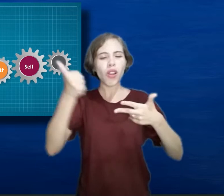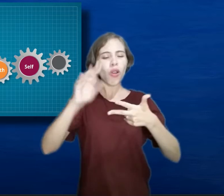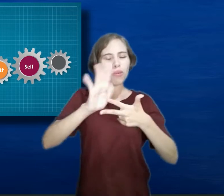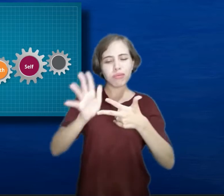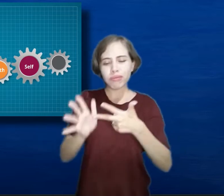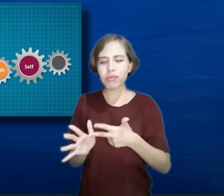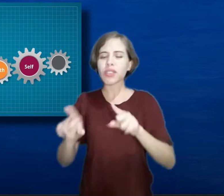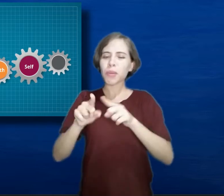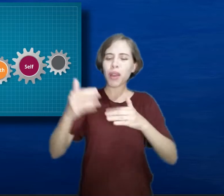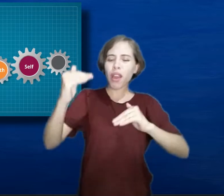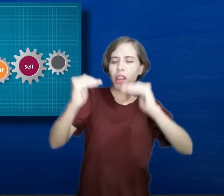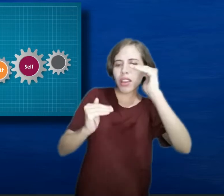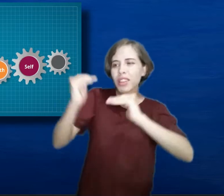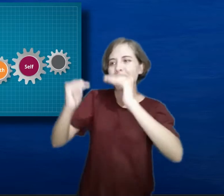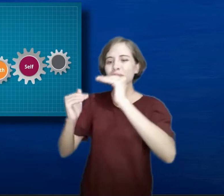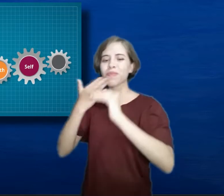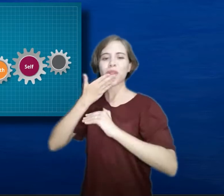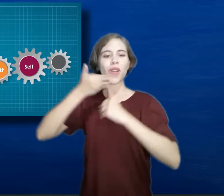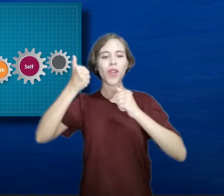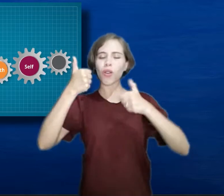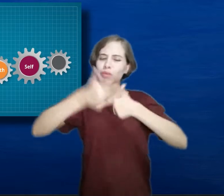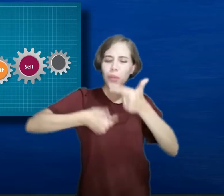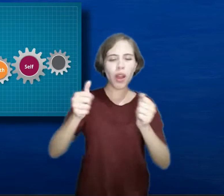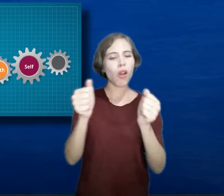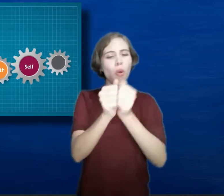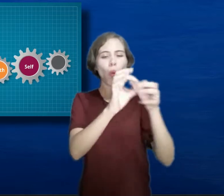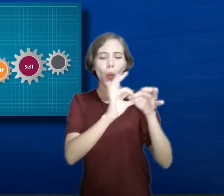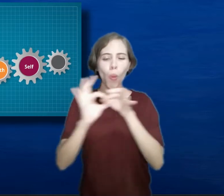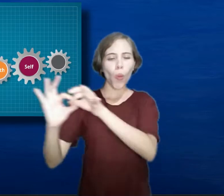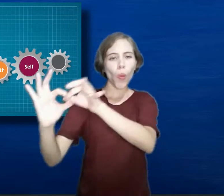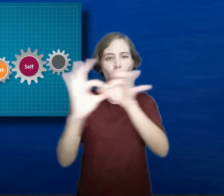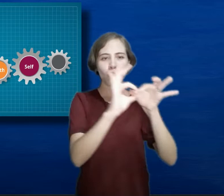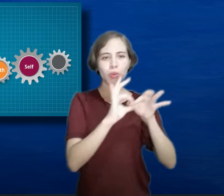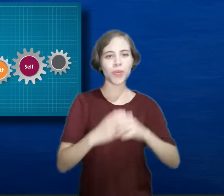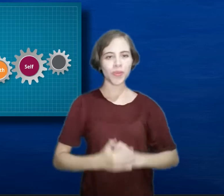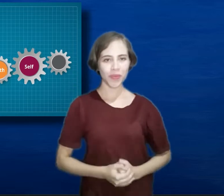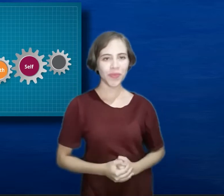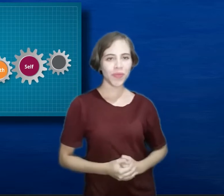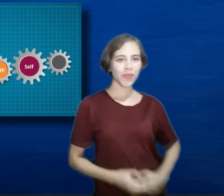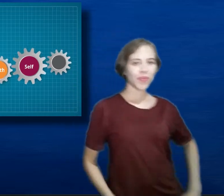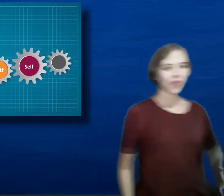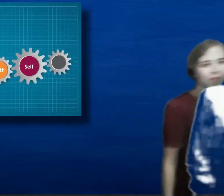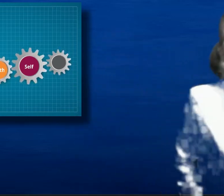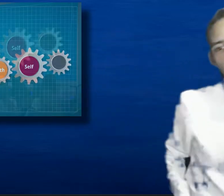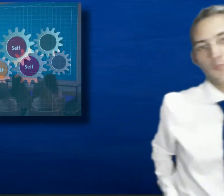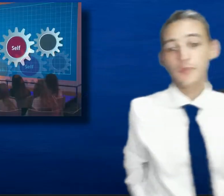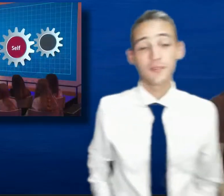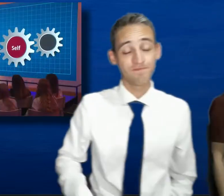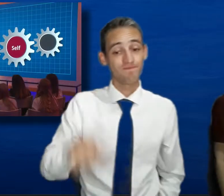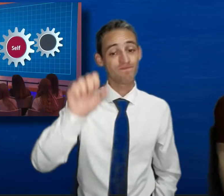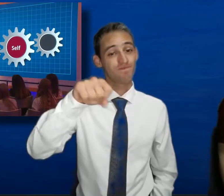Vejam como essas engrenagens se movem com visão e equilíbrio. Elas trabalham tão